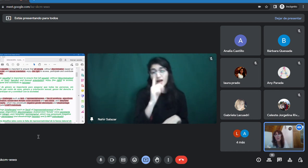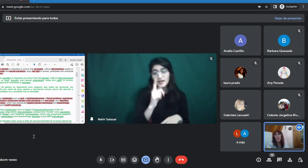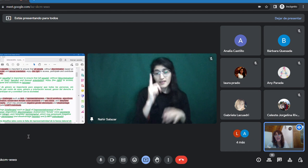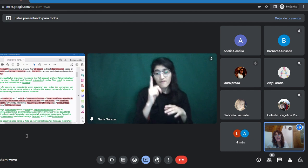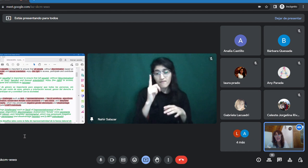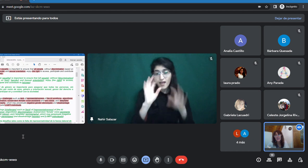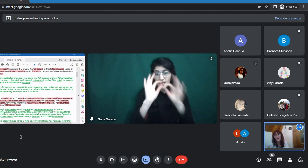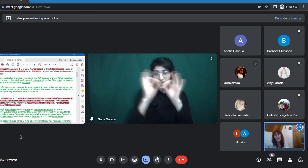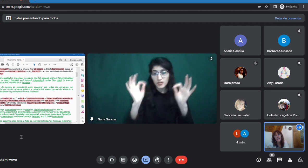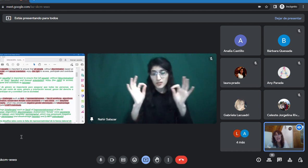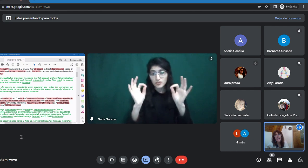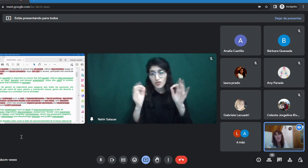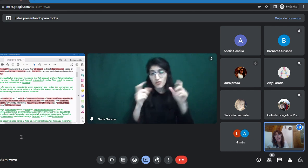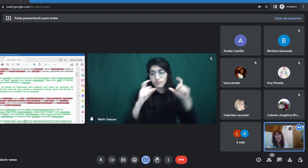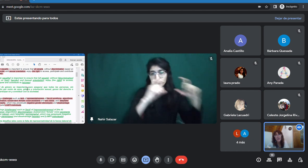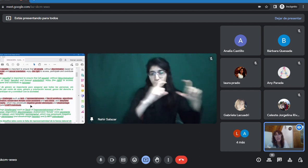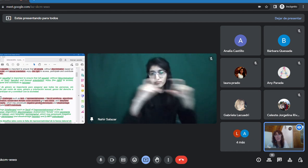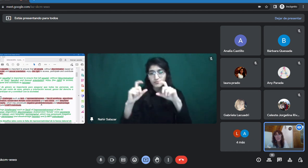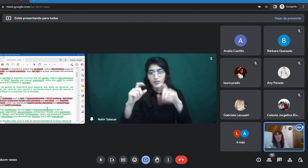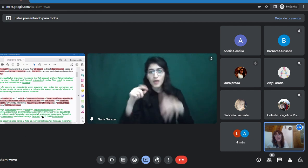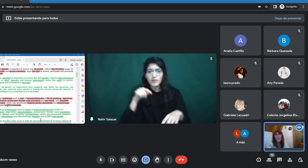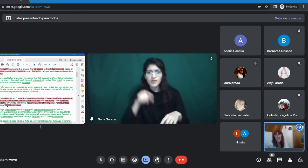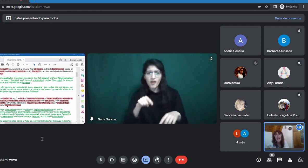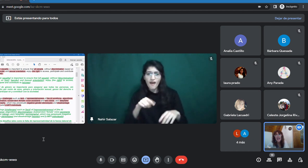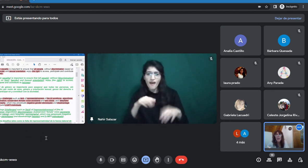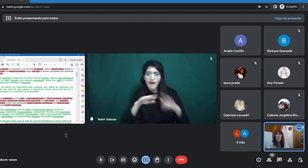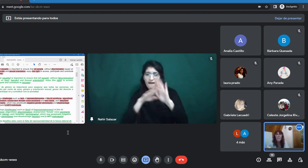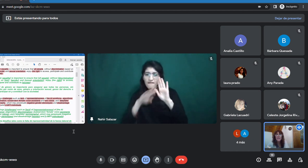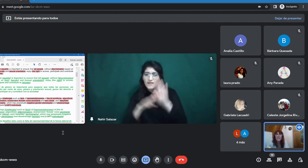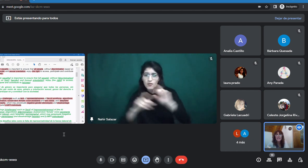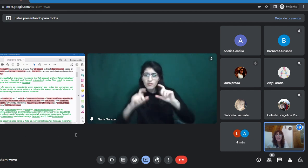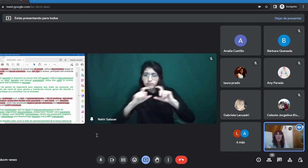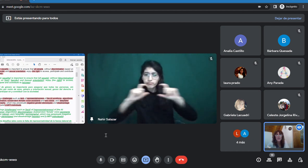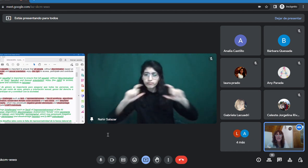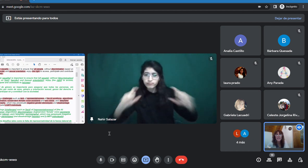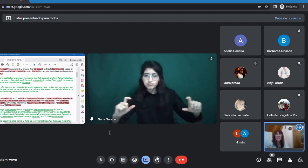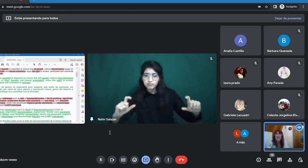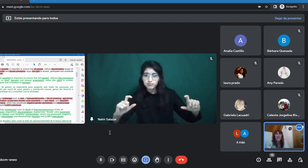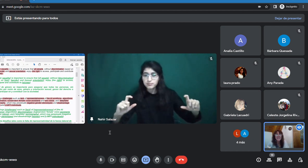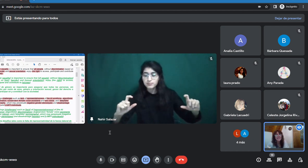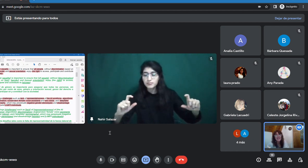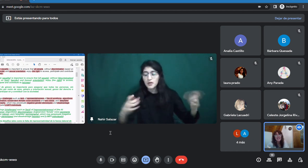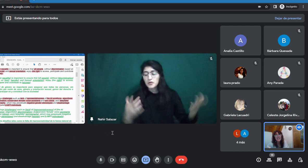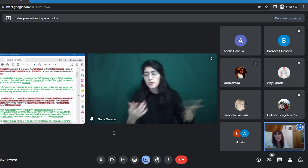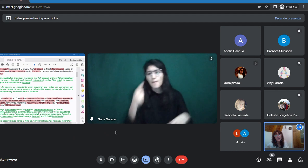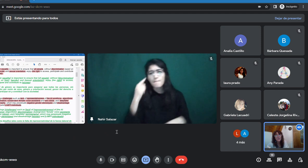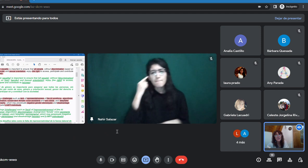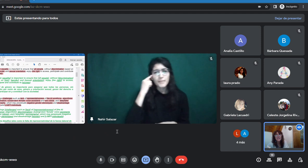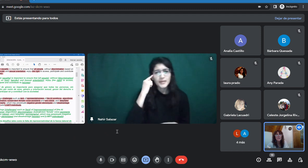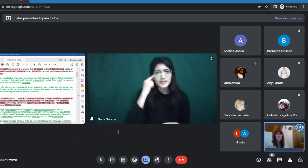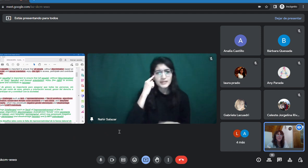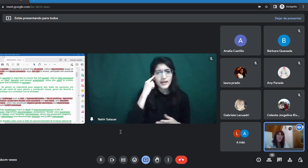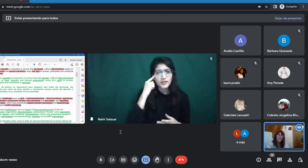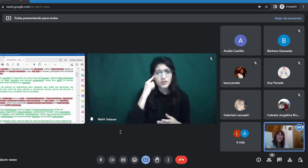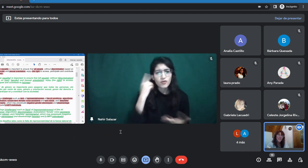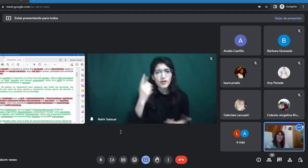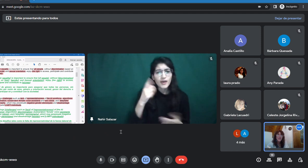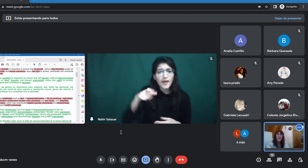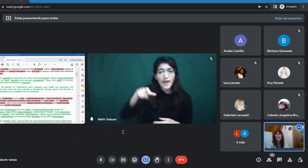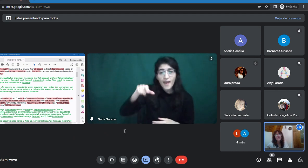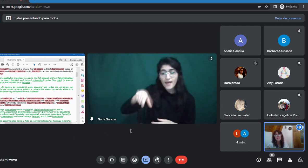como lo marqué acá abajo, la posibilidad, pensando que este adjetivo